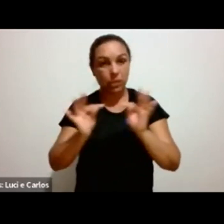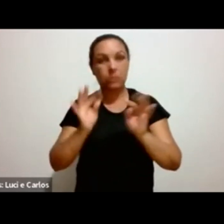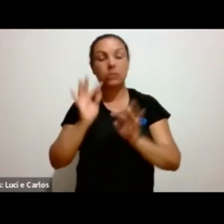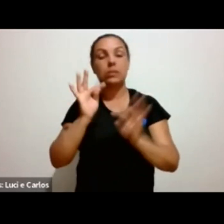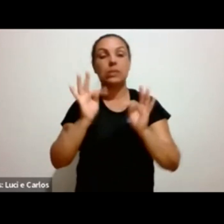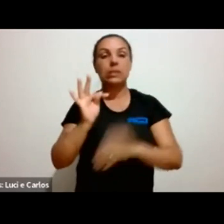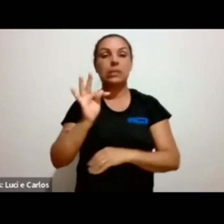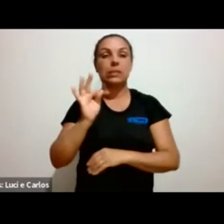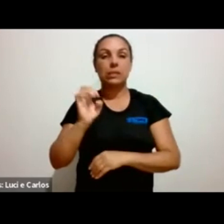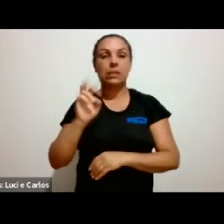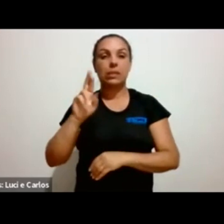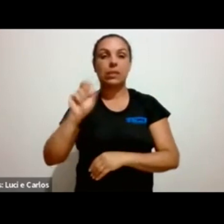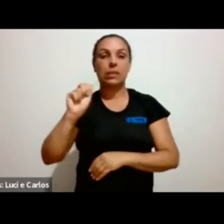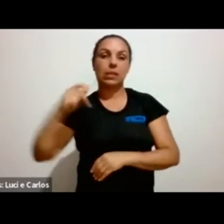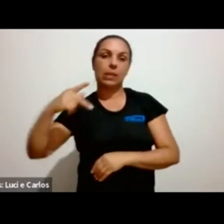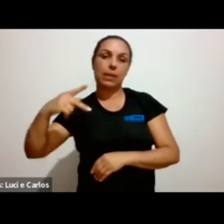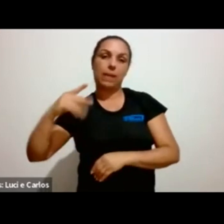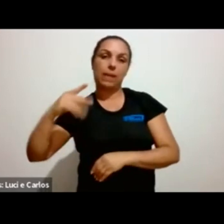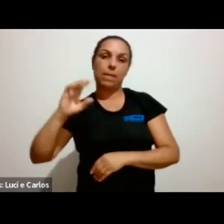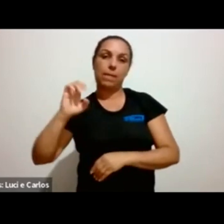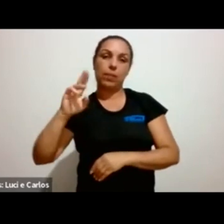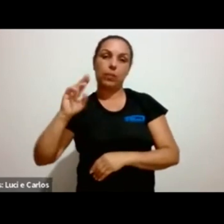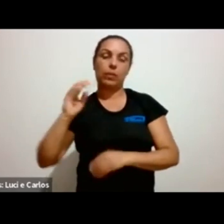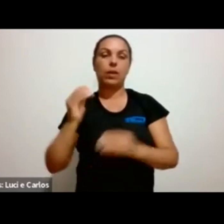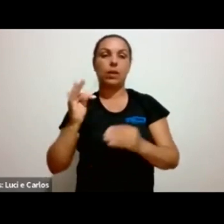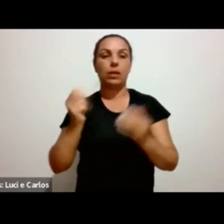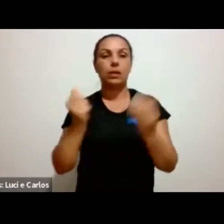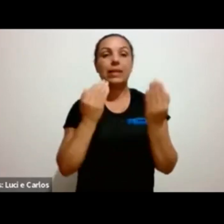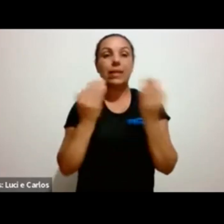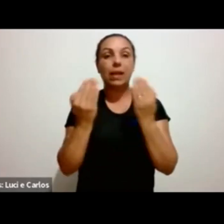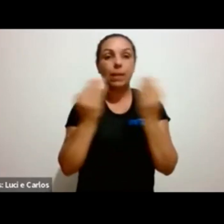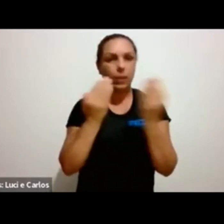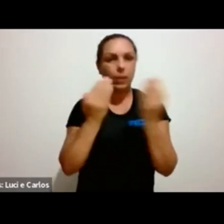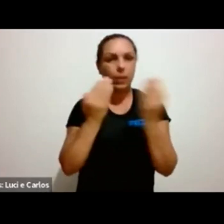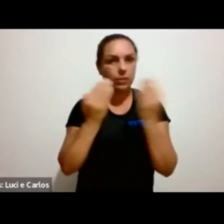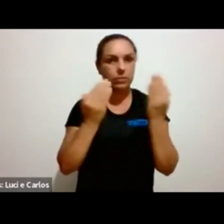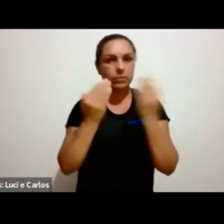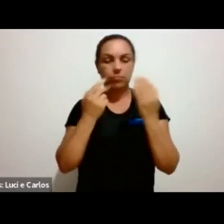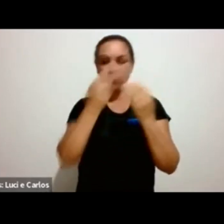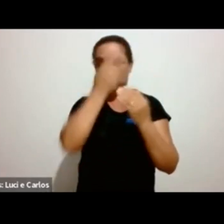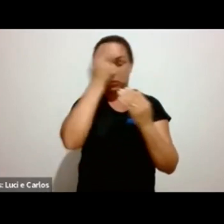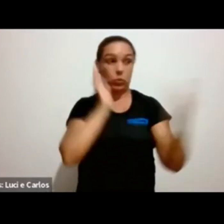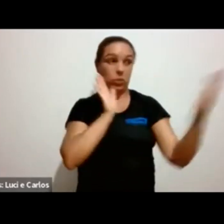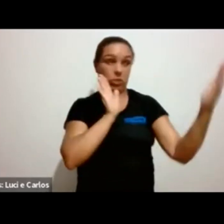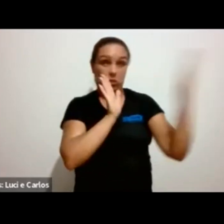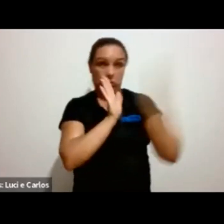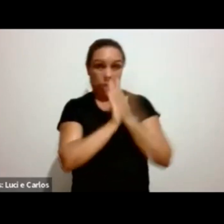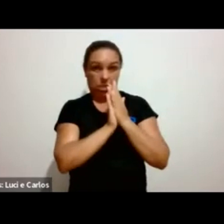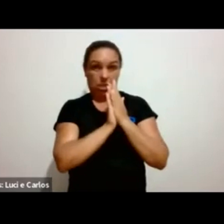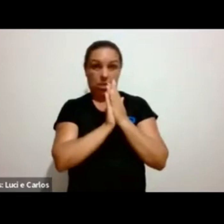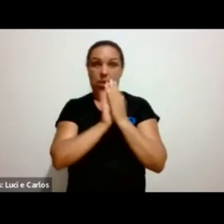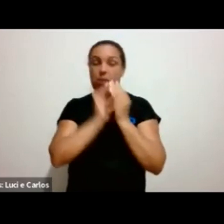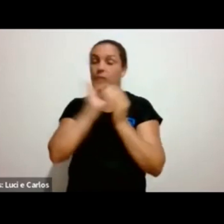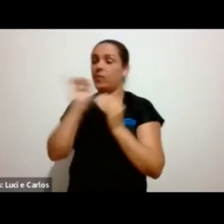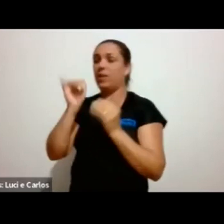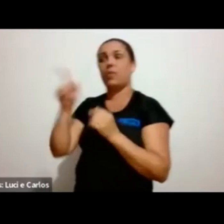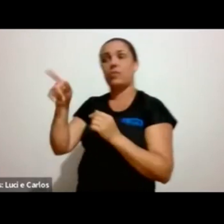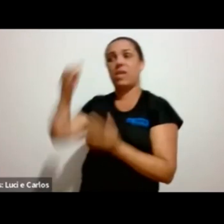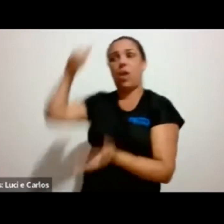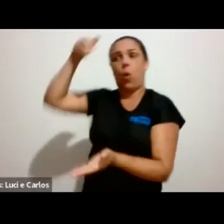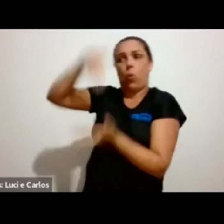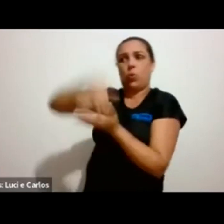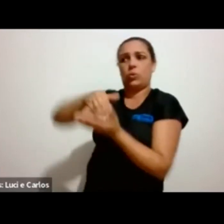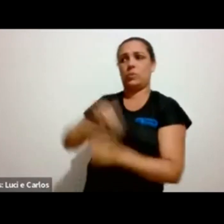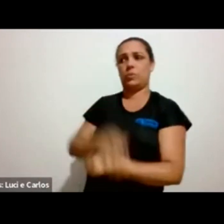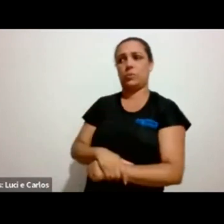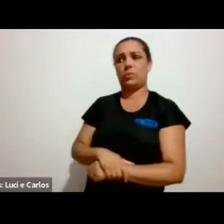puxa vida, você é minha última esperança, eu não sei mais o que buscar. A responsabilidade que é colocada na nossa mão,